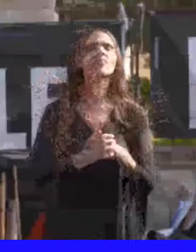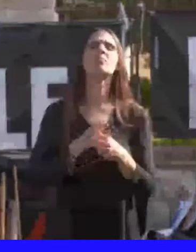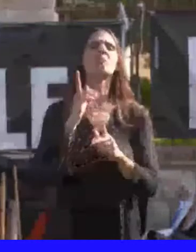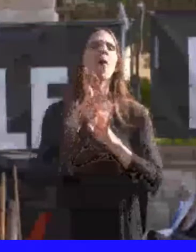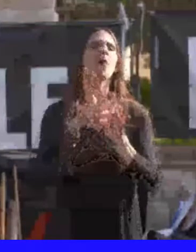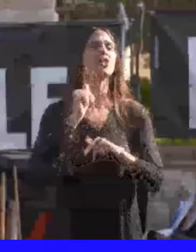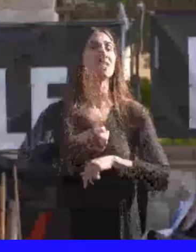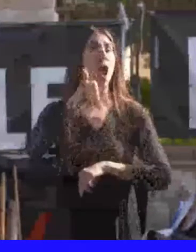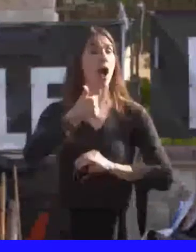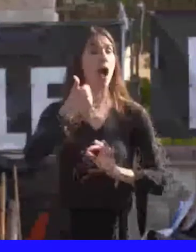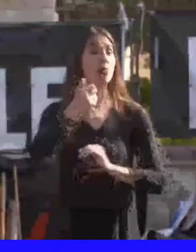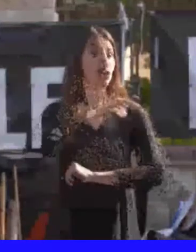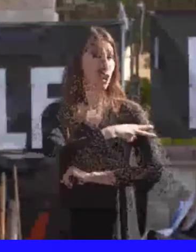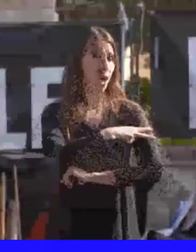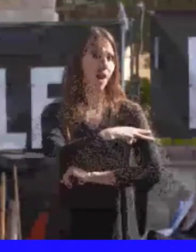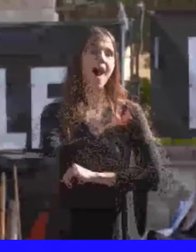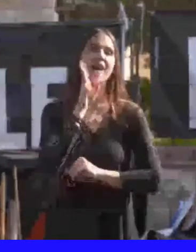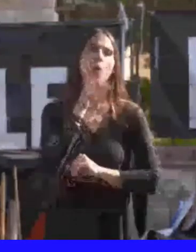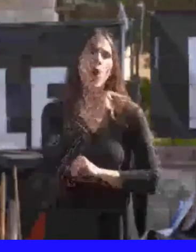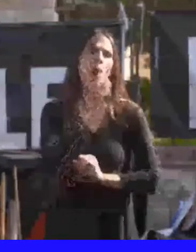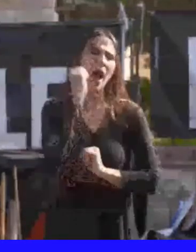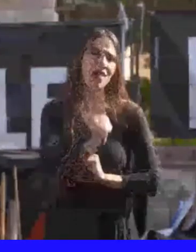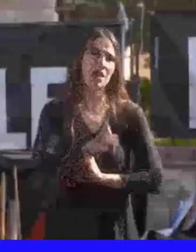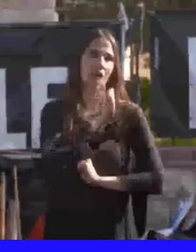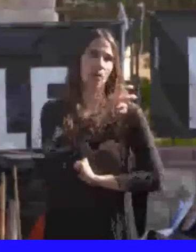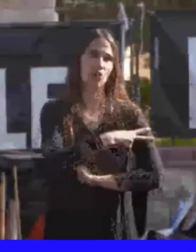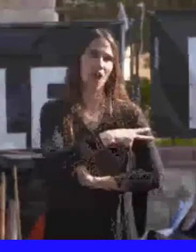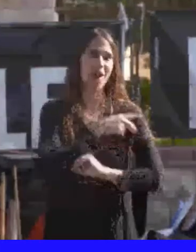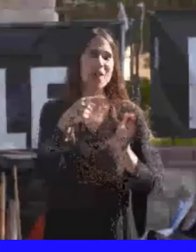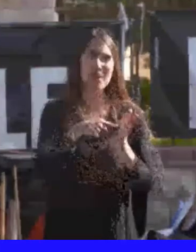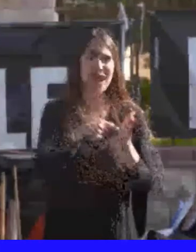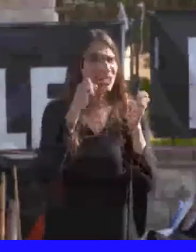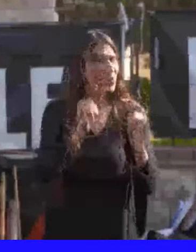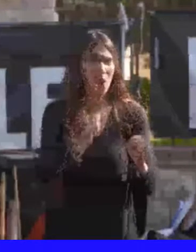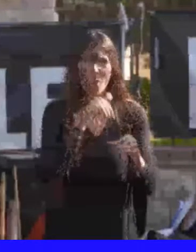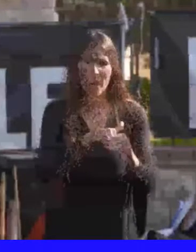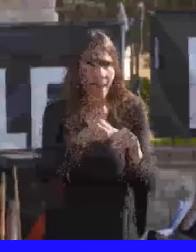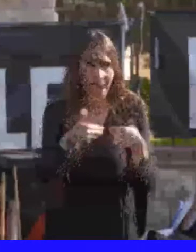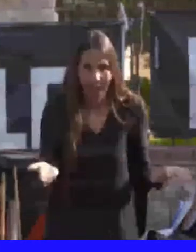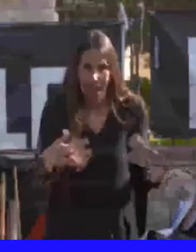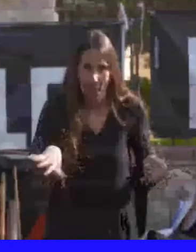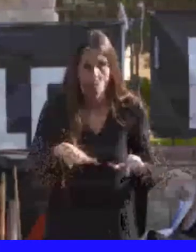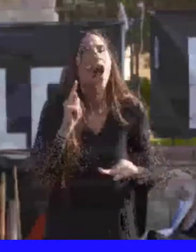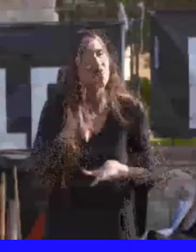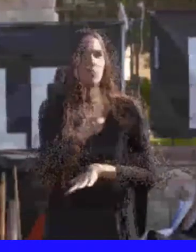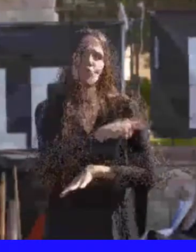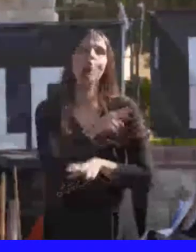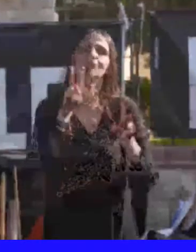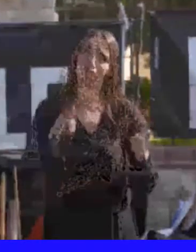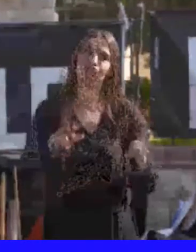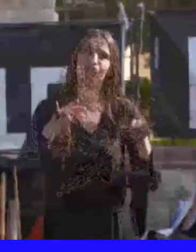ששר המשטרה, ואני קורא לו בכוונה שר המשטרה, כיוון שביטחון פנים אין לנו, אבל משטרה יש